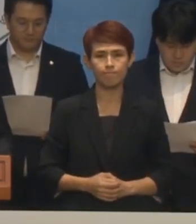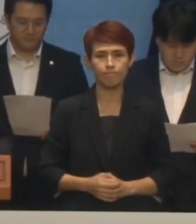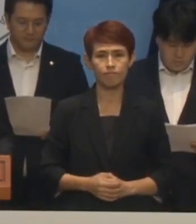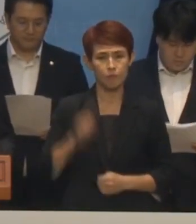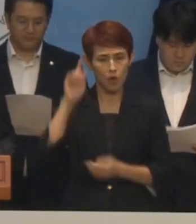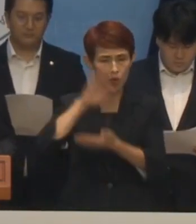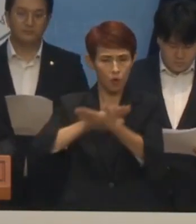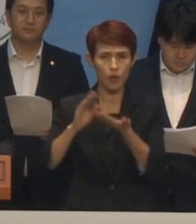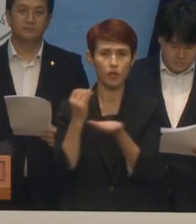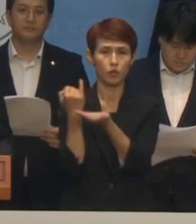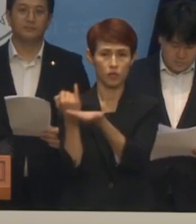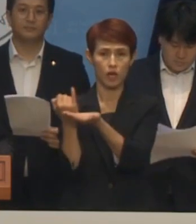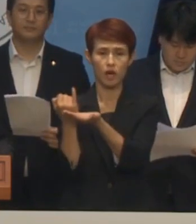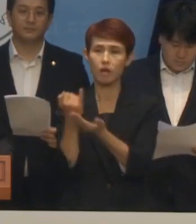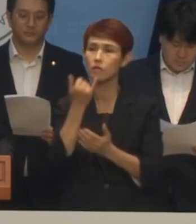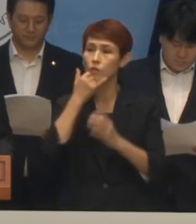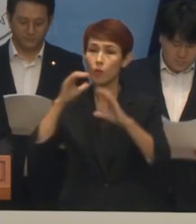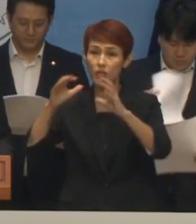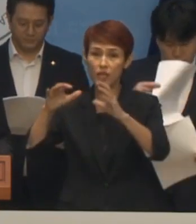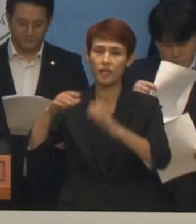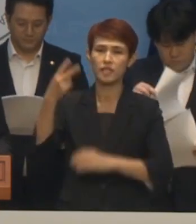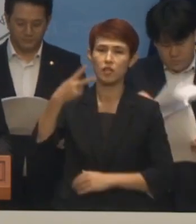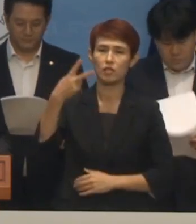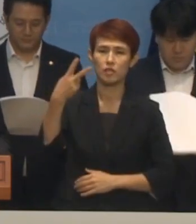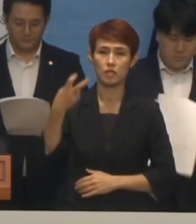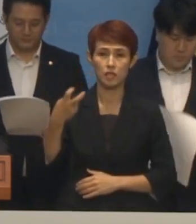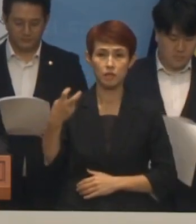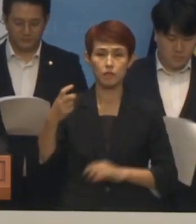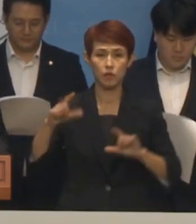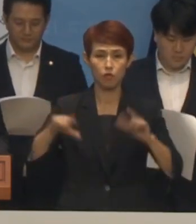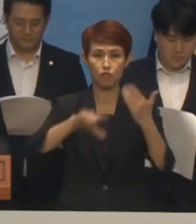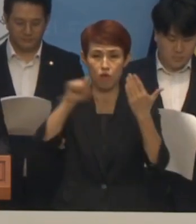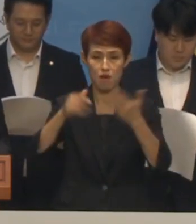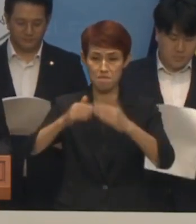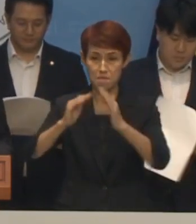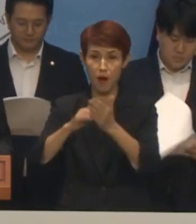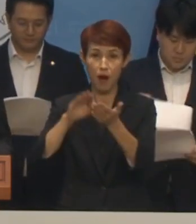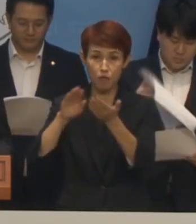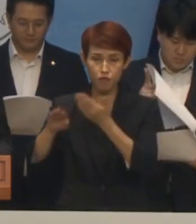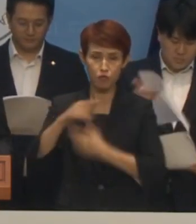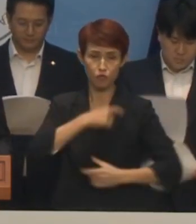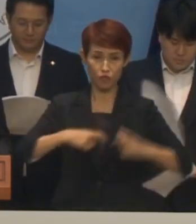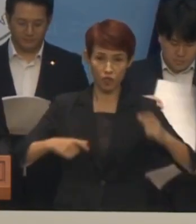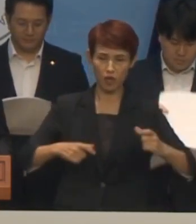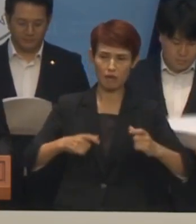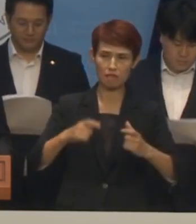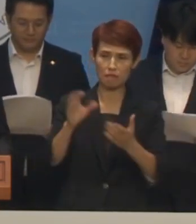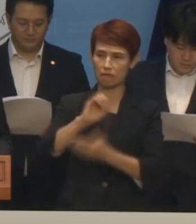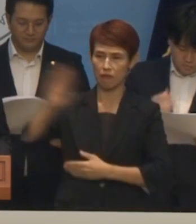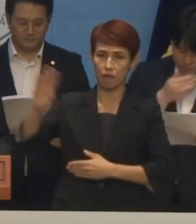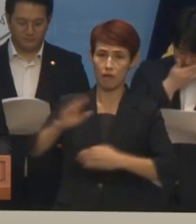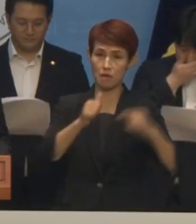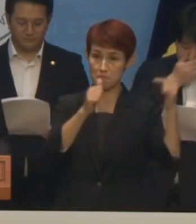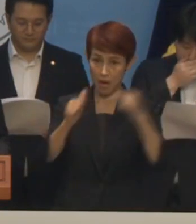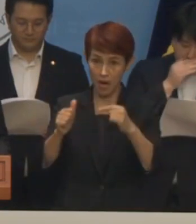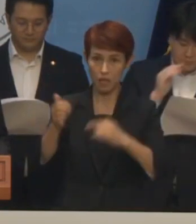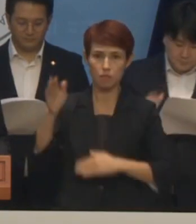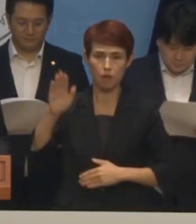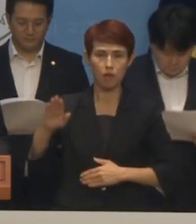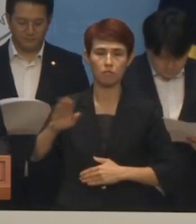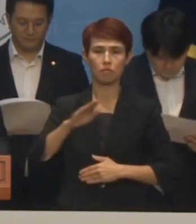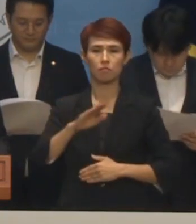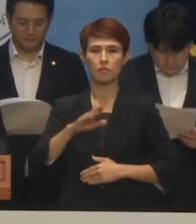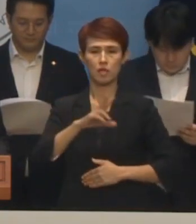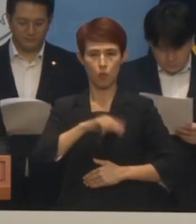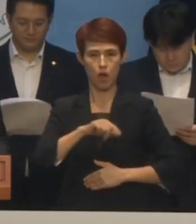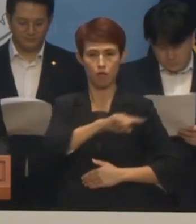평화의 소녀상이 베를린에 2020년 9월 설치된 직후 관할 미테구청이 철거를 명령했지만 미테구 의회를 포함해